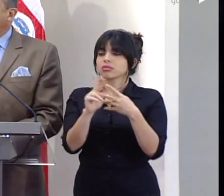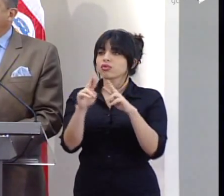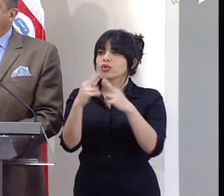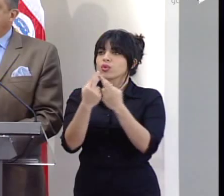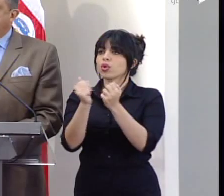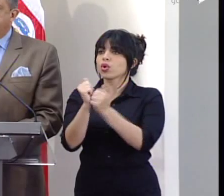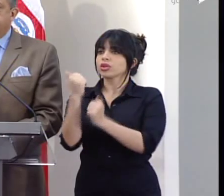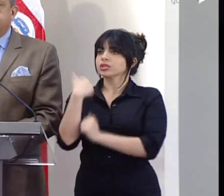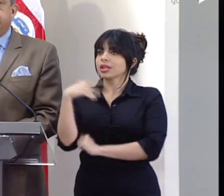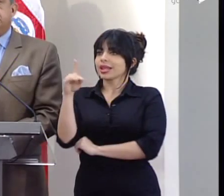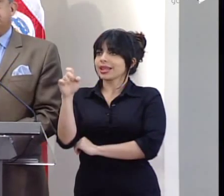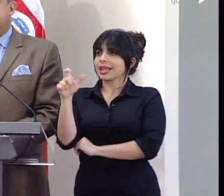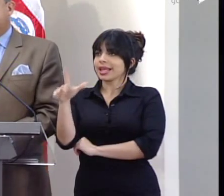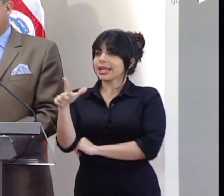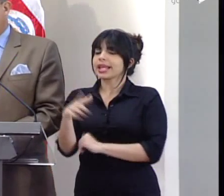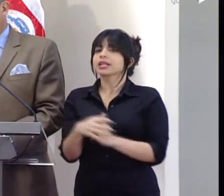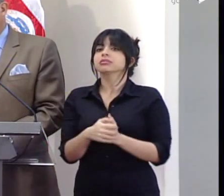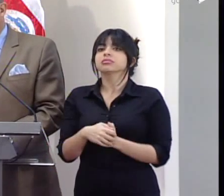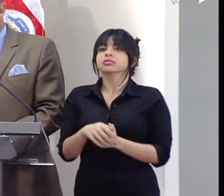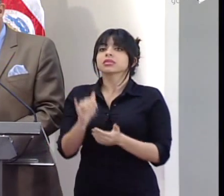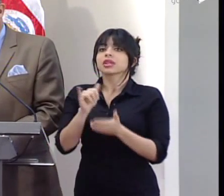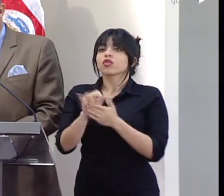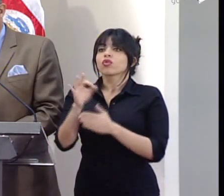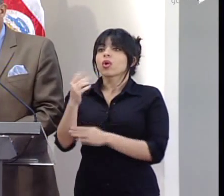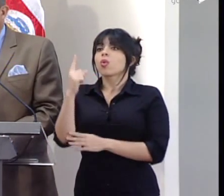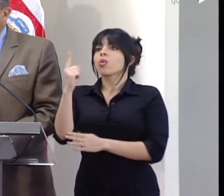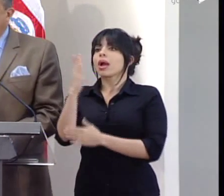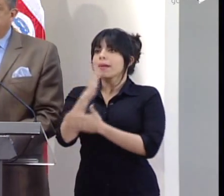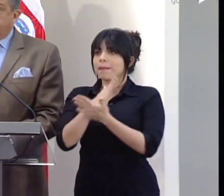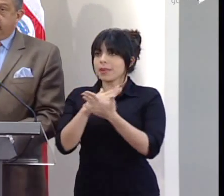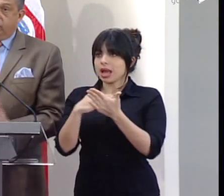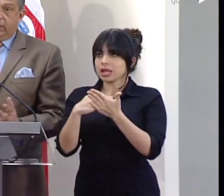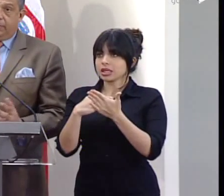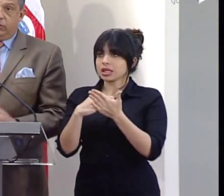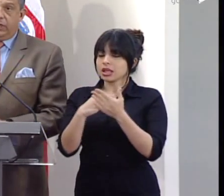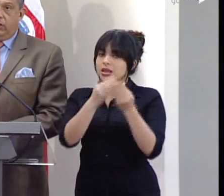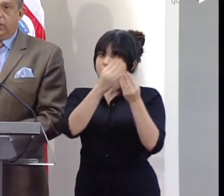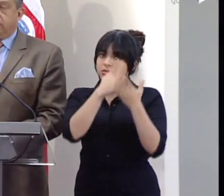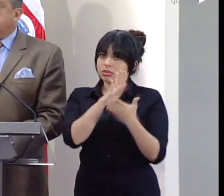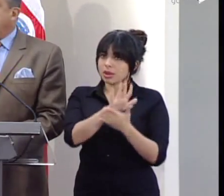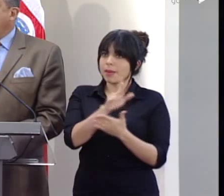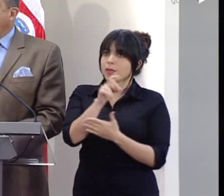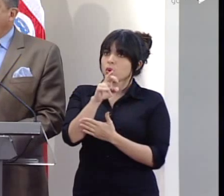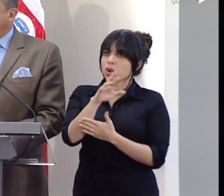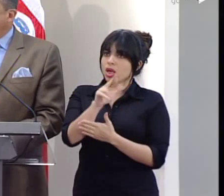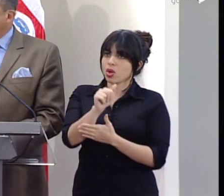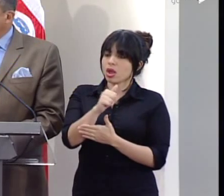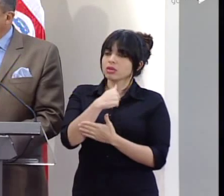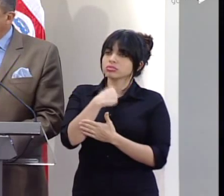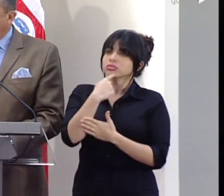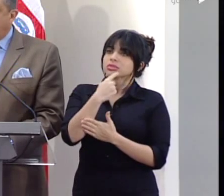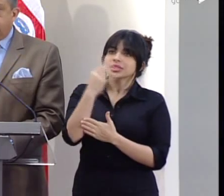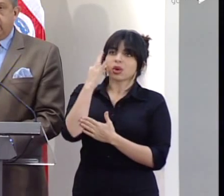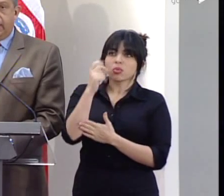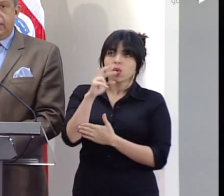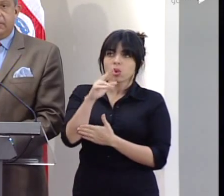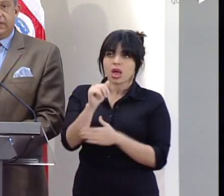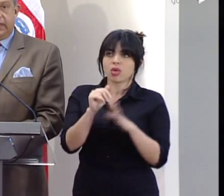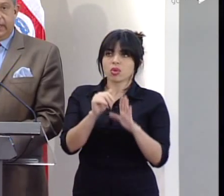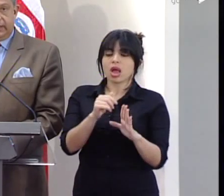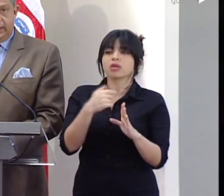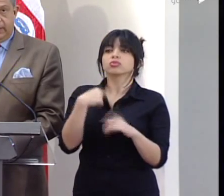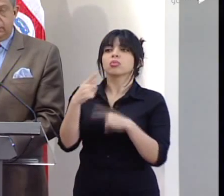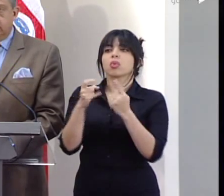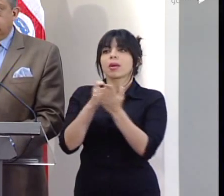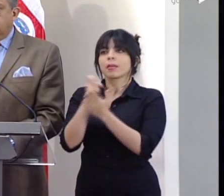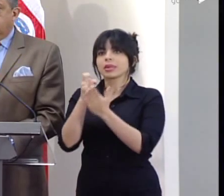con don Daniel. Esa fue una parte de la versión de la Procuradora. Yo le dije a la señora Procuradora que